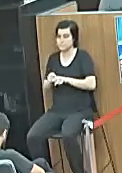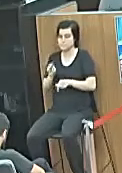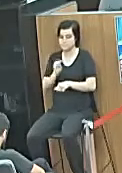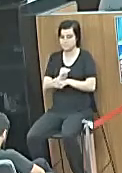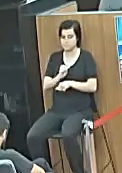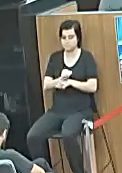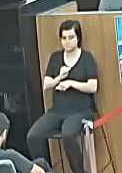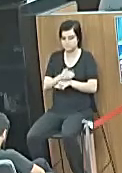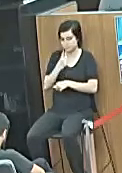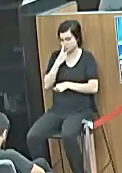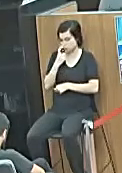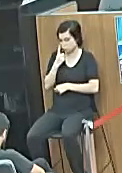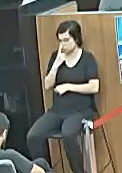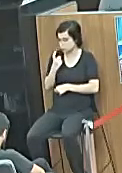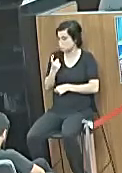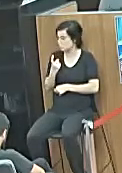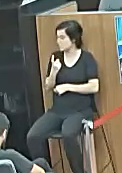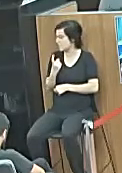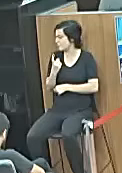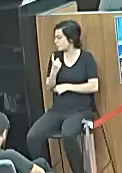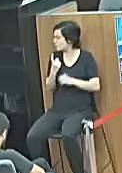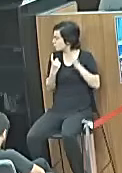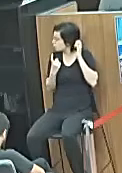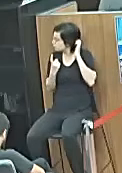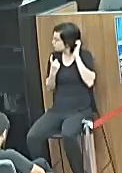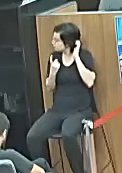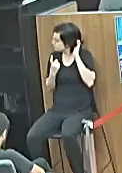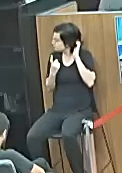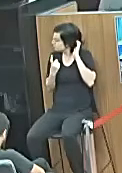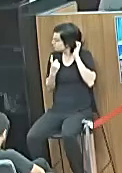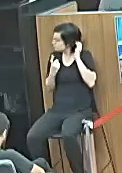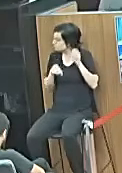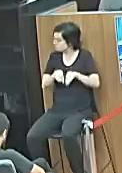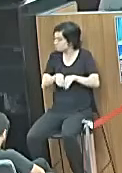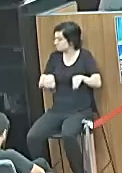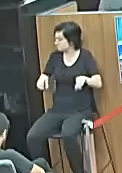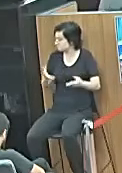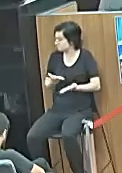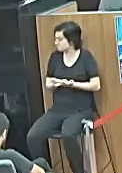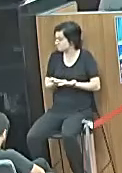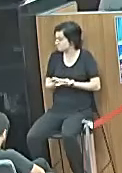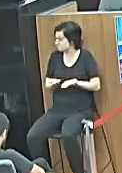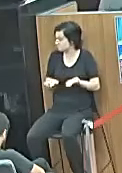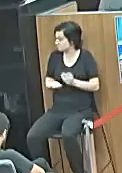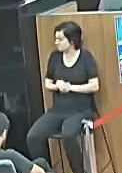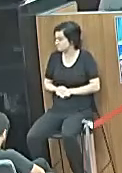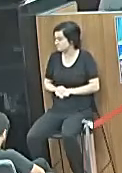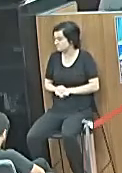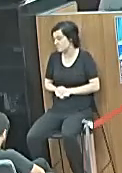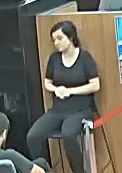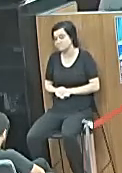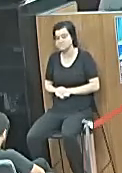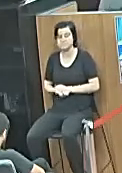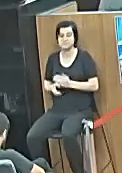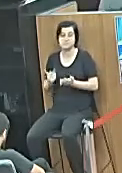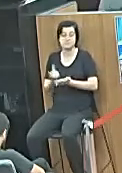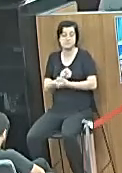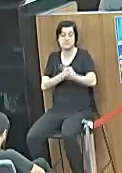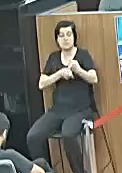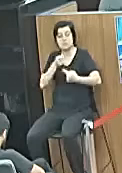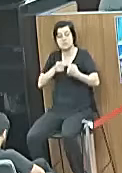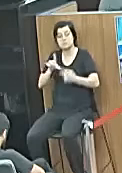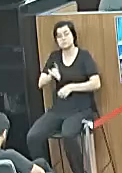na área temática meio ambiente desenvolvimento sustentável e no debate realizado no dia 29 de outubro de